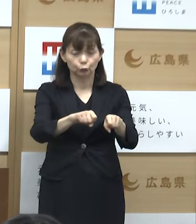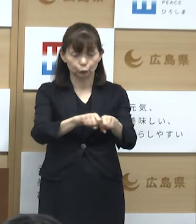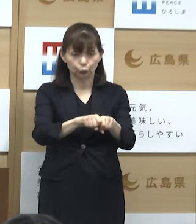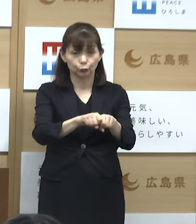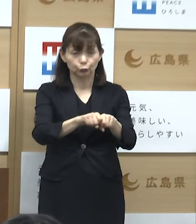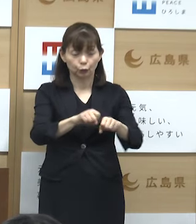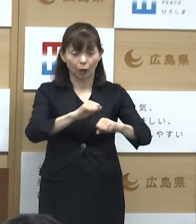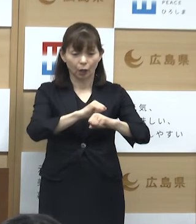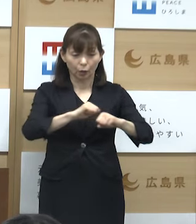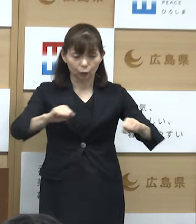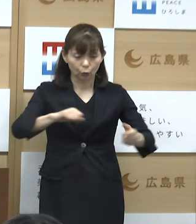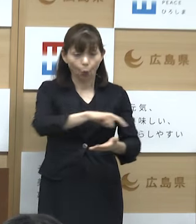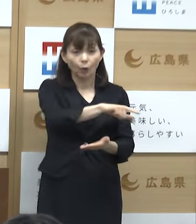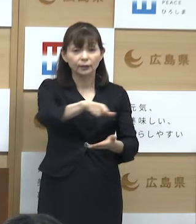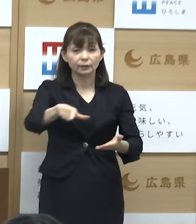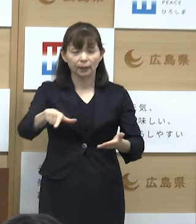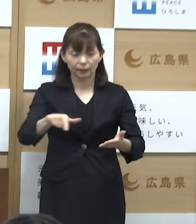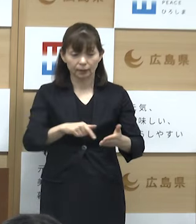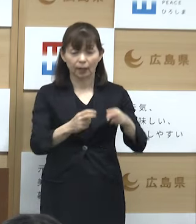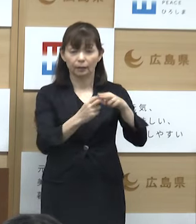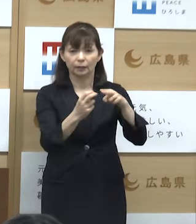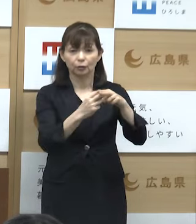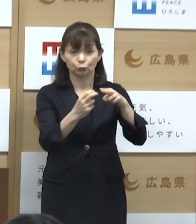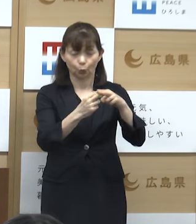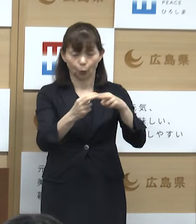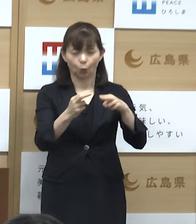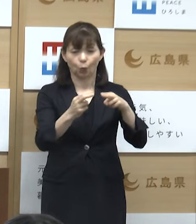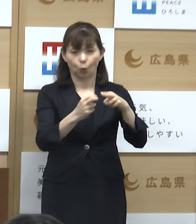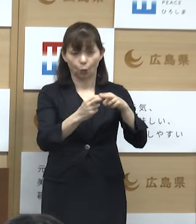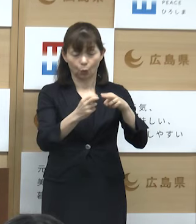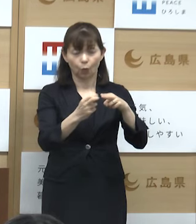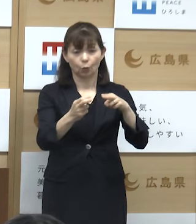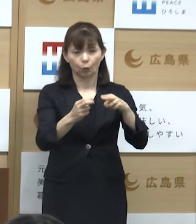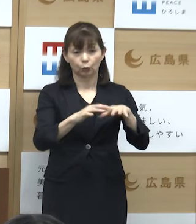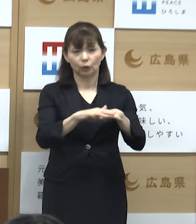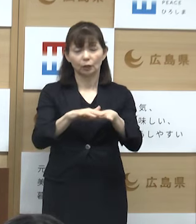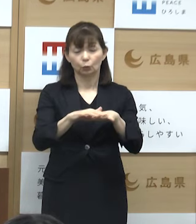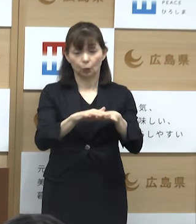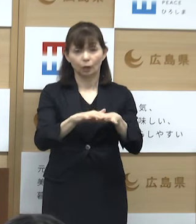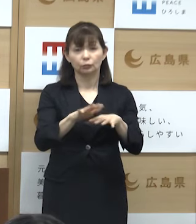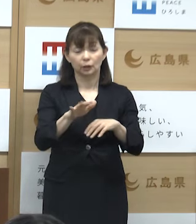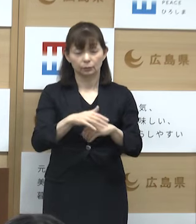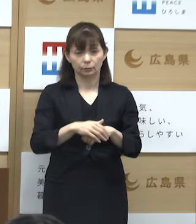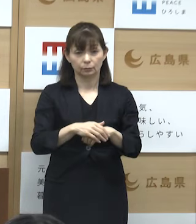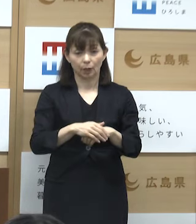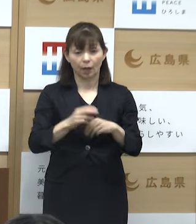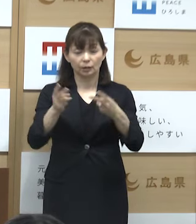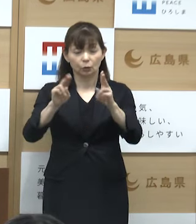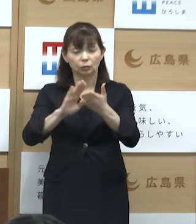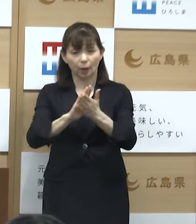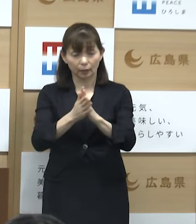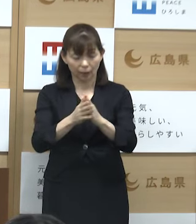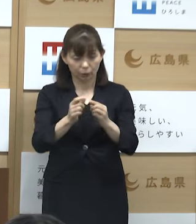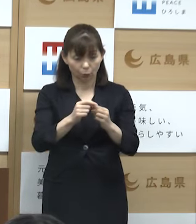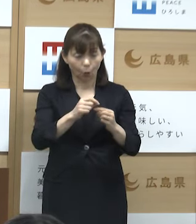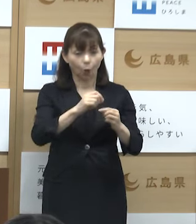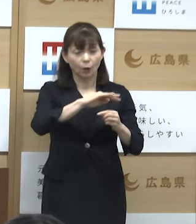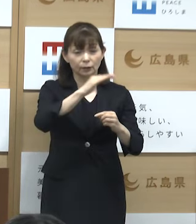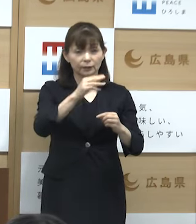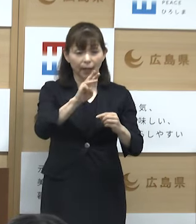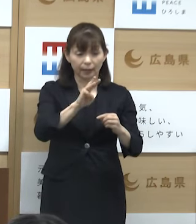あ、今、唯一の路線になっているんですよね。まあ、広島県と山陰地方を結ぶ唯一の路